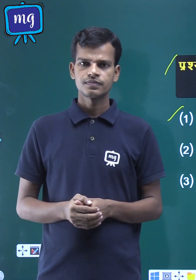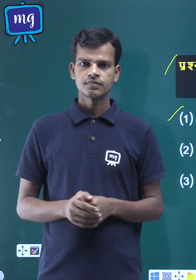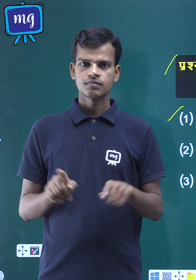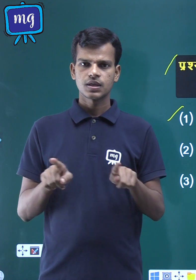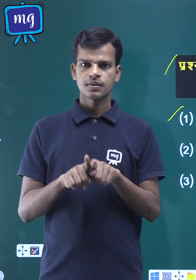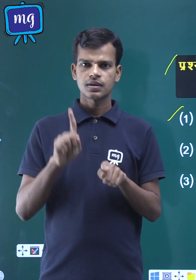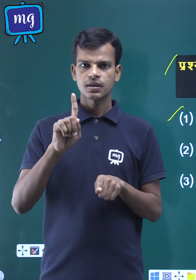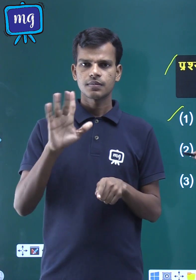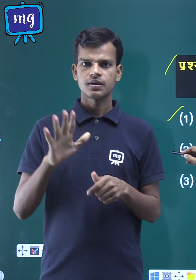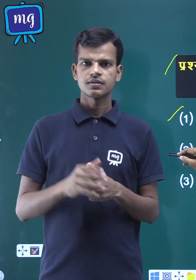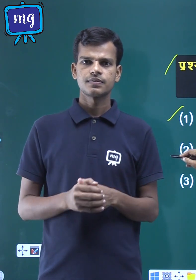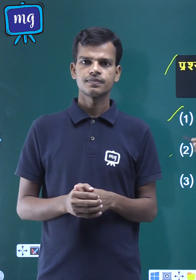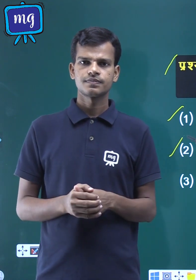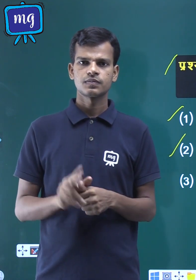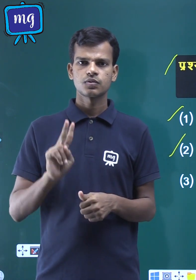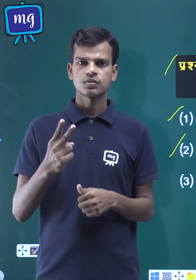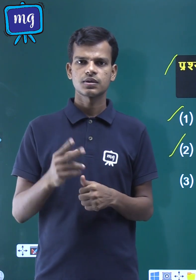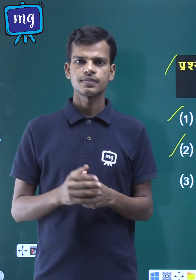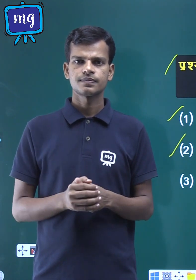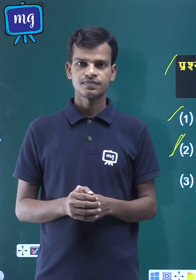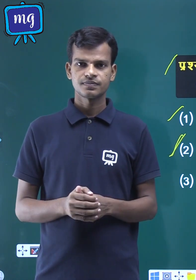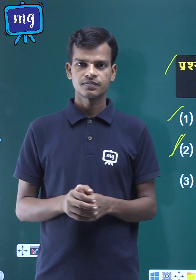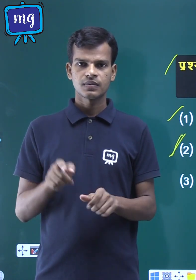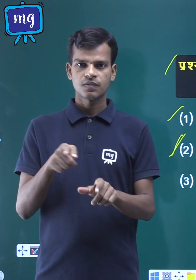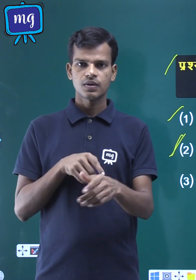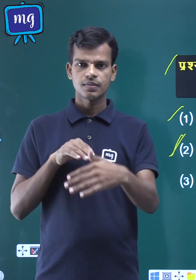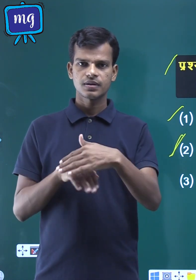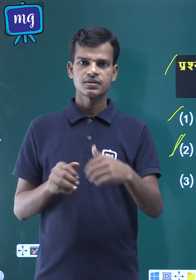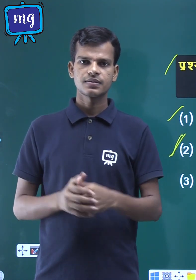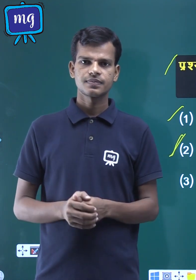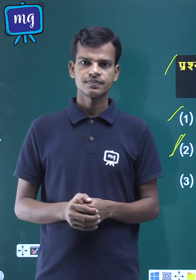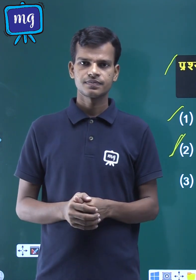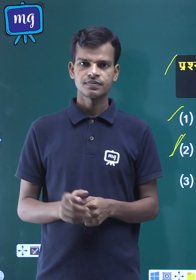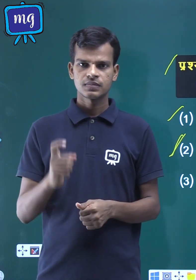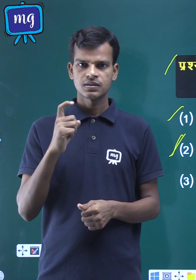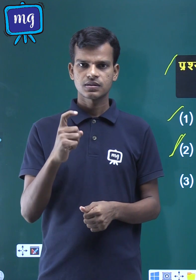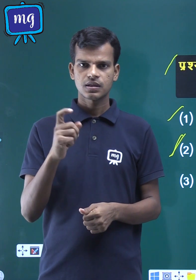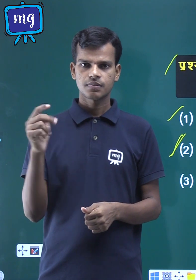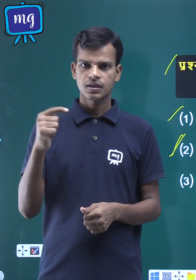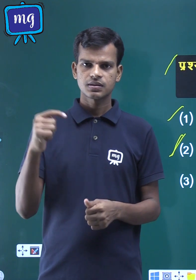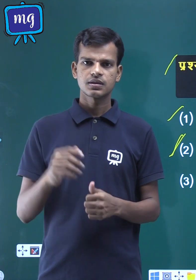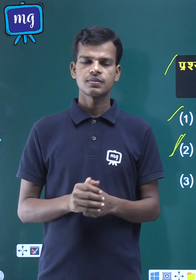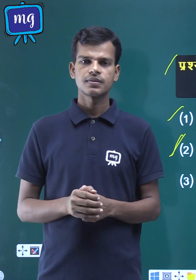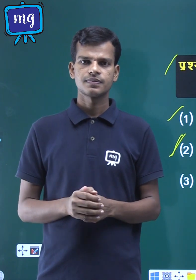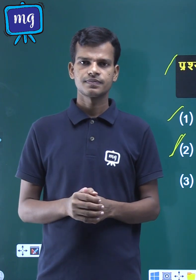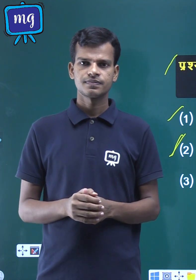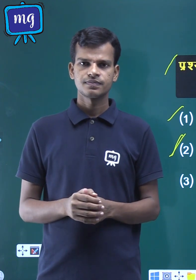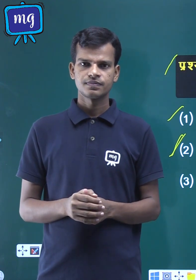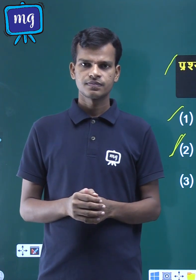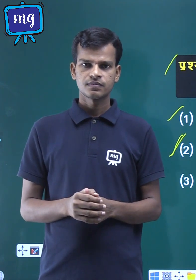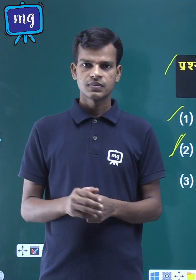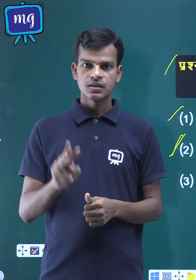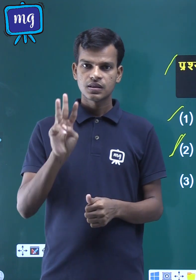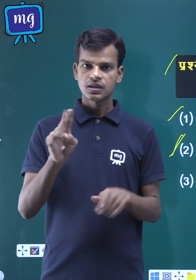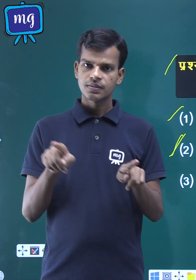15 है। दूसरा, y में से 7 घटाने पर